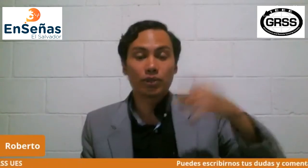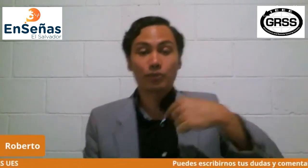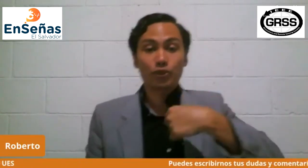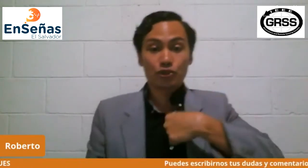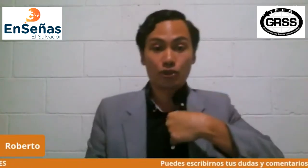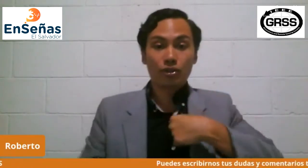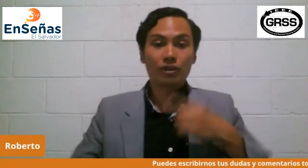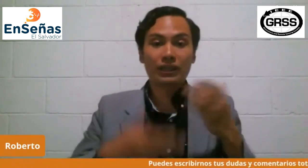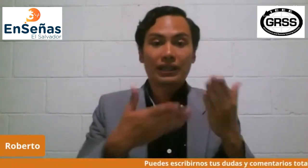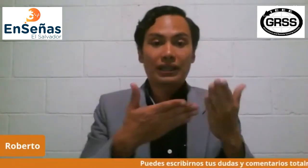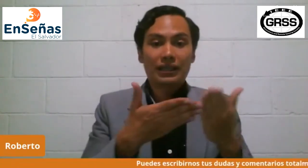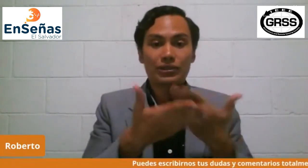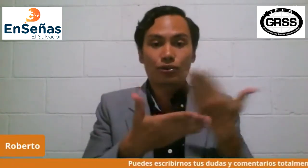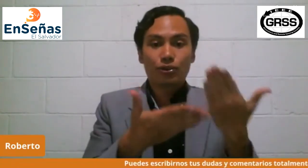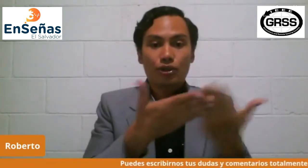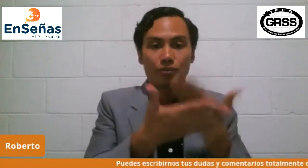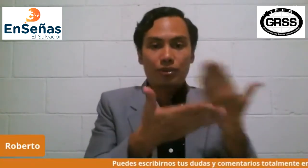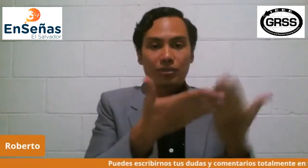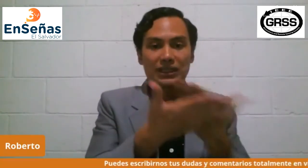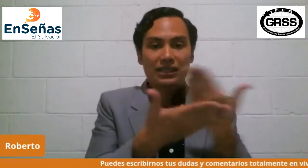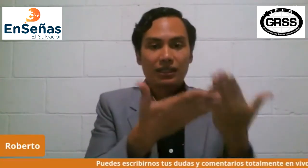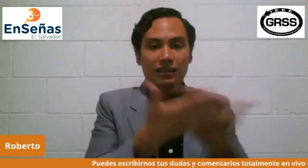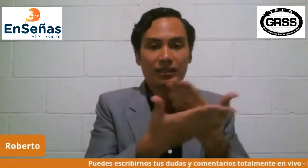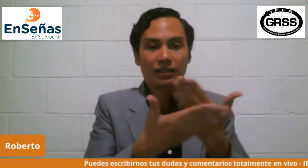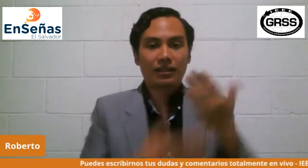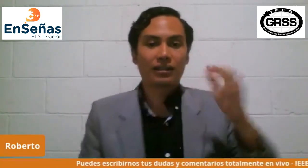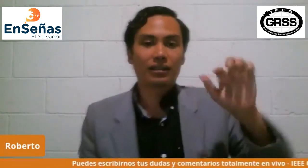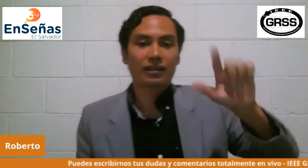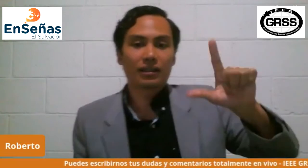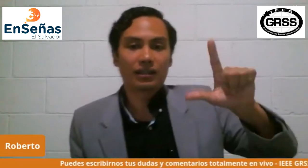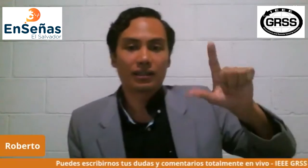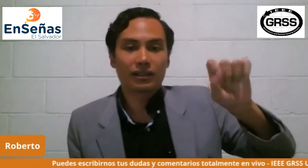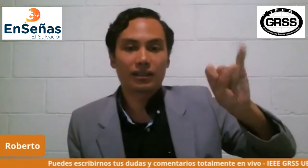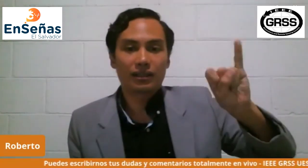Por ejemplo, yo estudio, podemos decir,